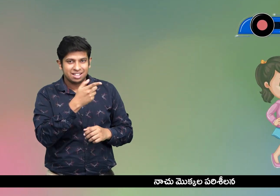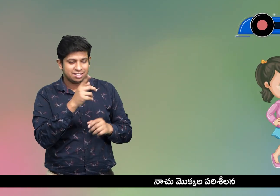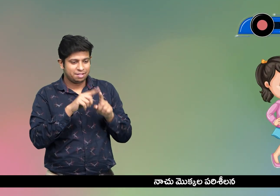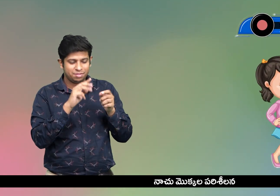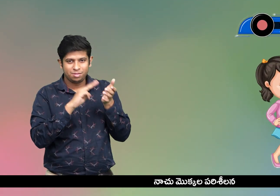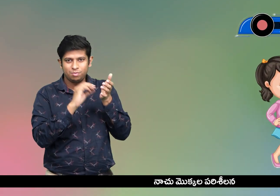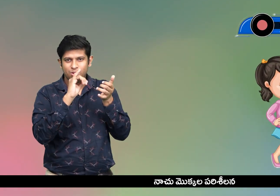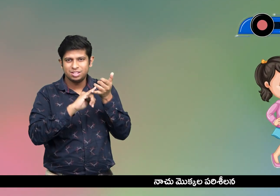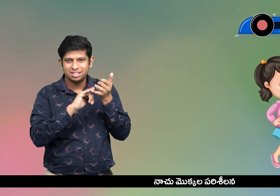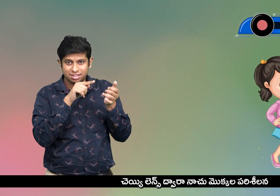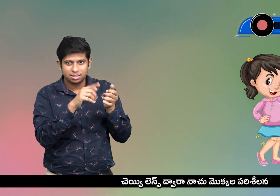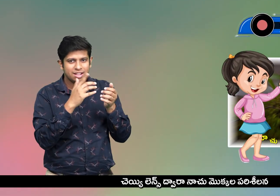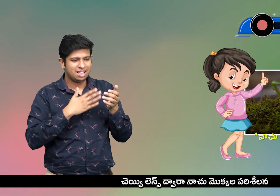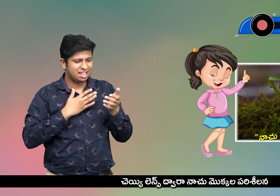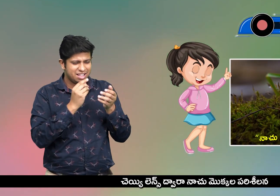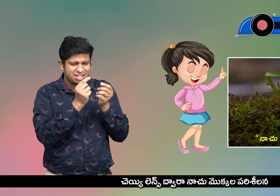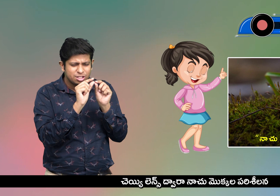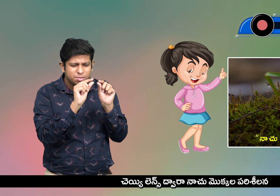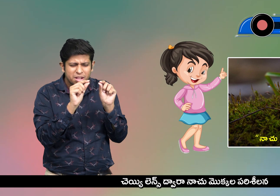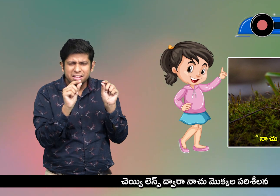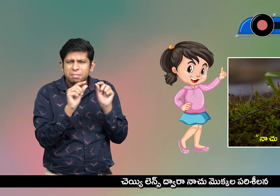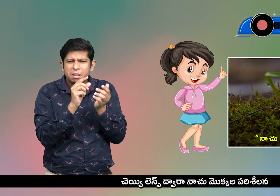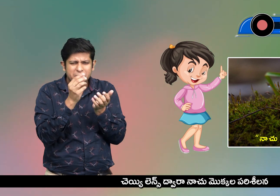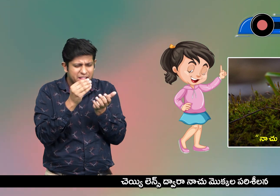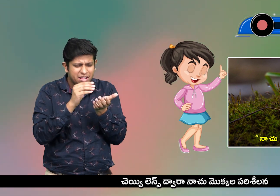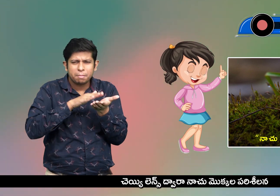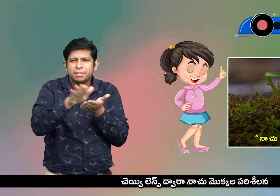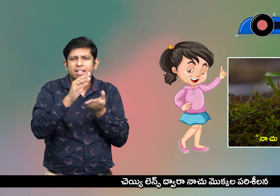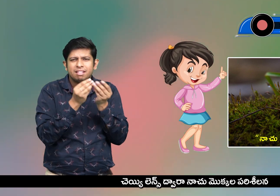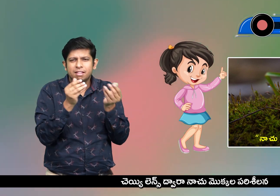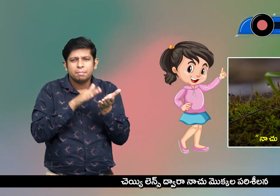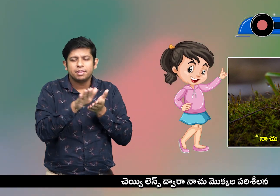నాచు మొక్కల పరిశీలన. చేతి లెన్స్ ద్వారా నాచు మొక్కల పరిశీలన.